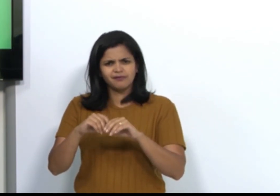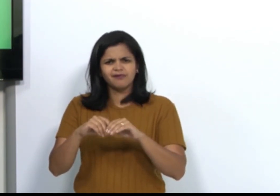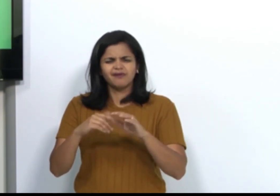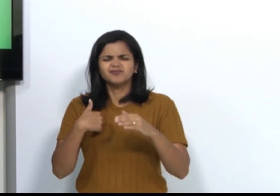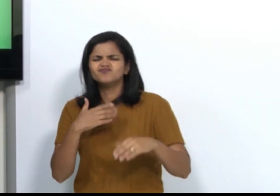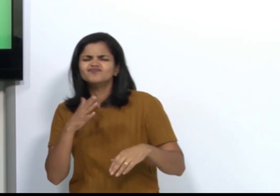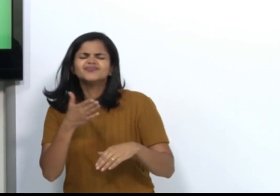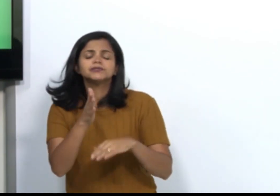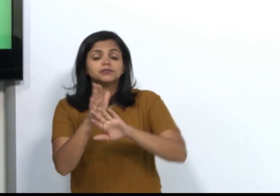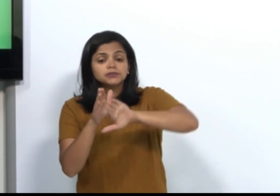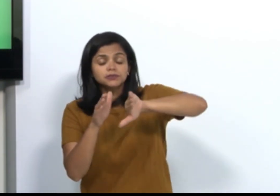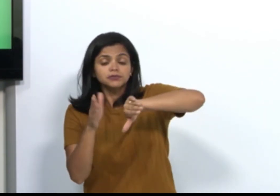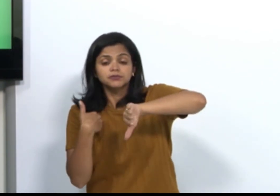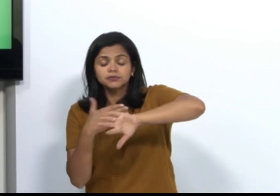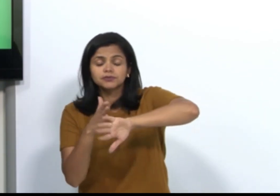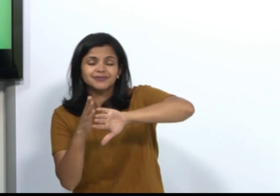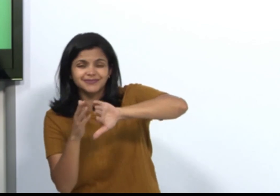eu percebo que é para esperar.